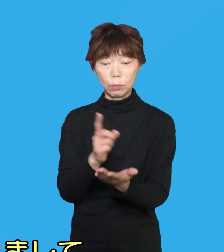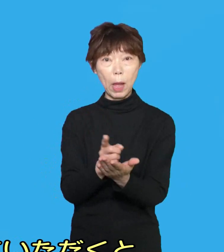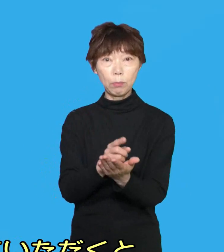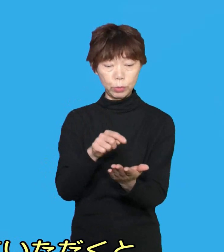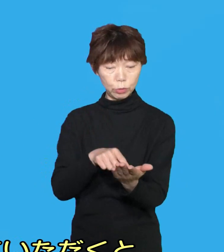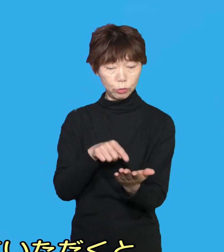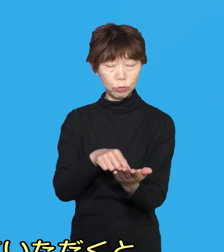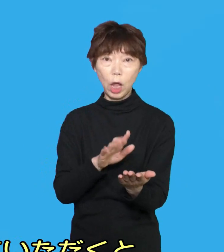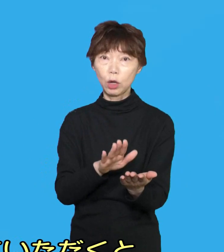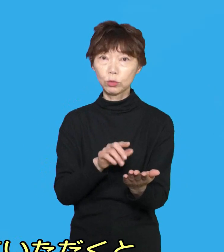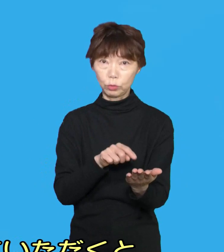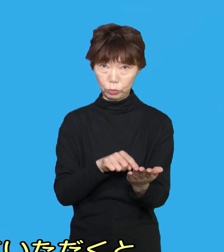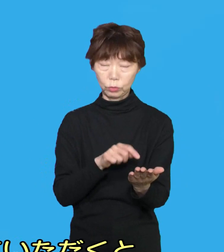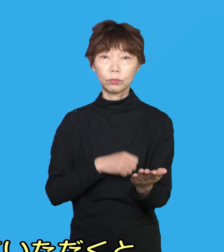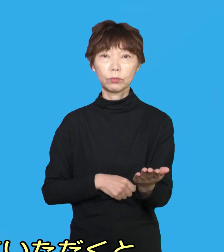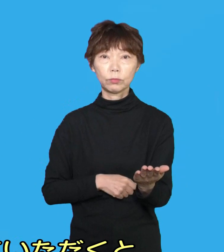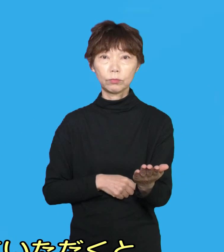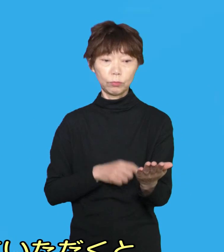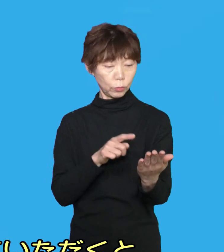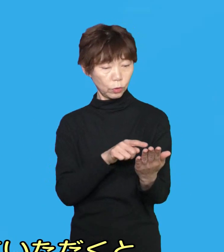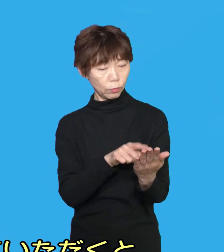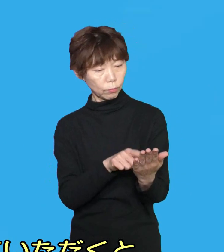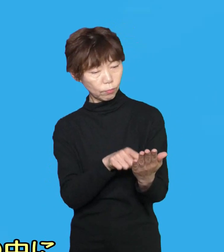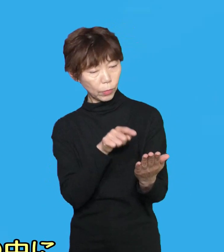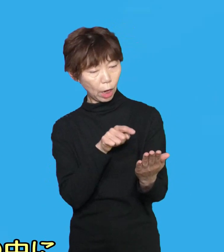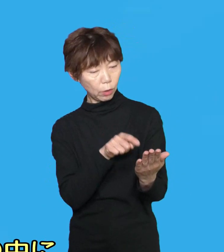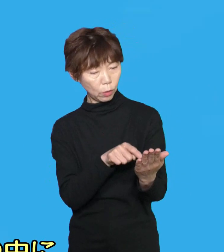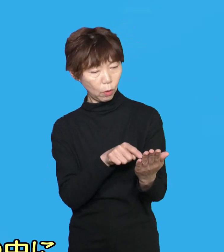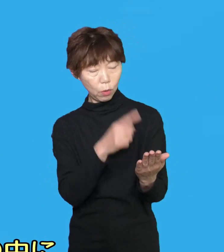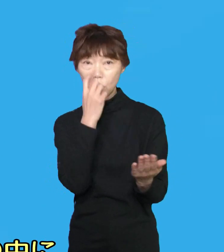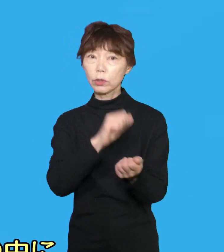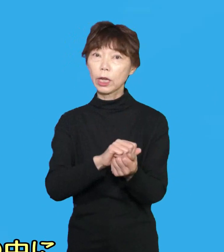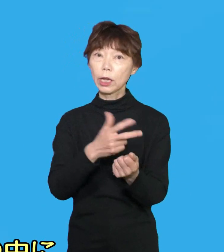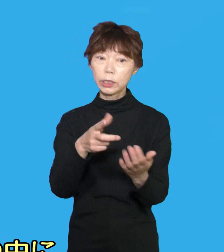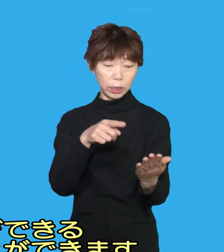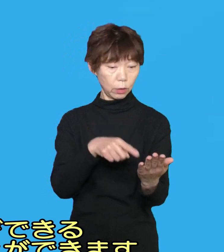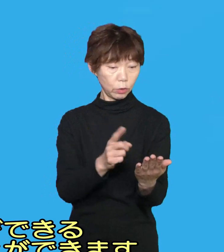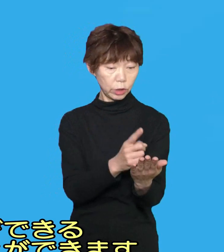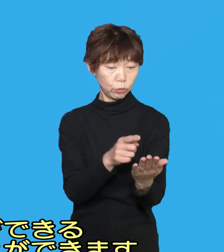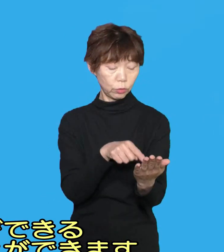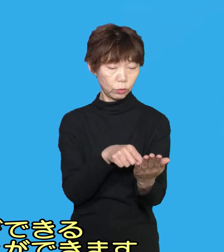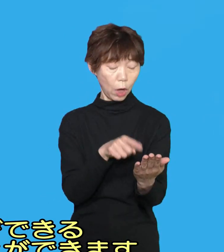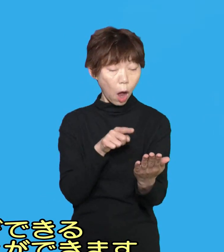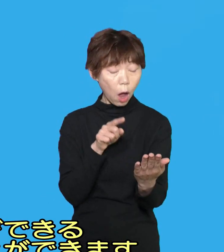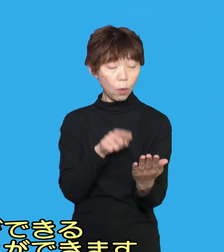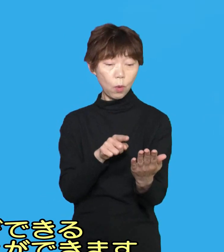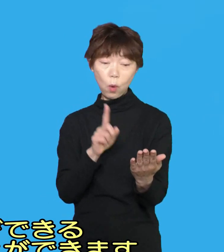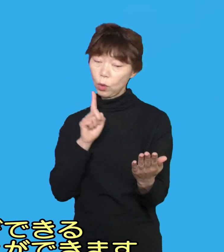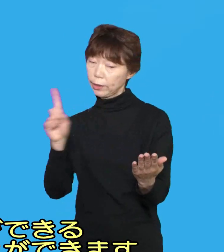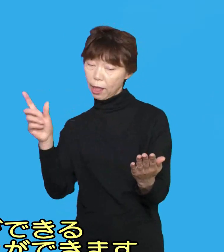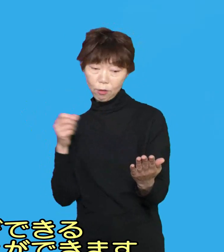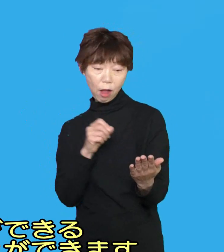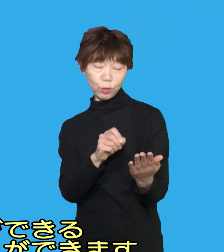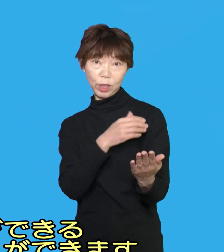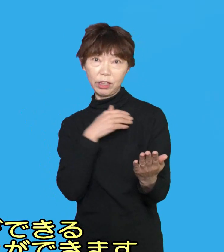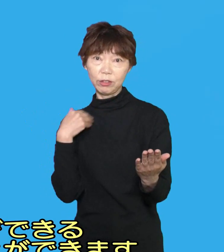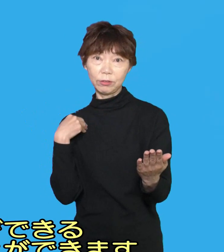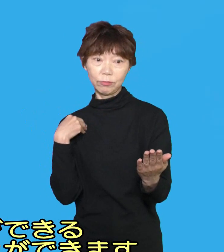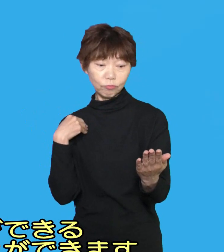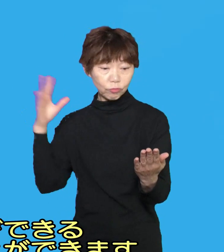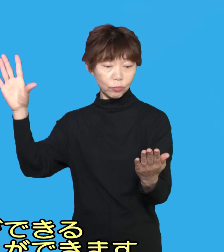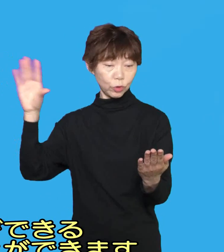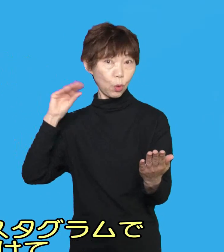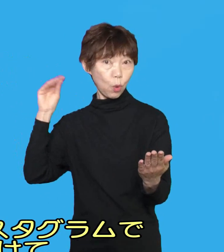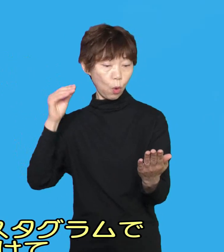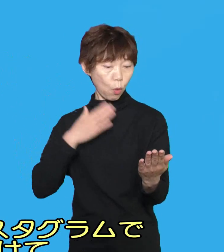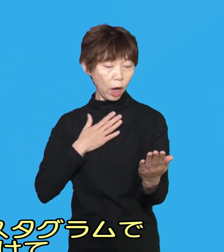して、Google マップを開けていただくと、この堺市内の地図の中にですね、ここでテイクアウトができるという情報が見ることができ